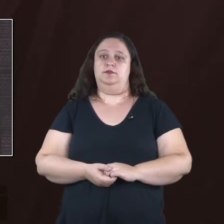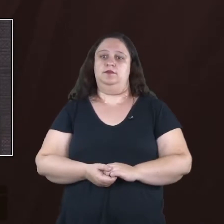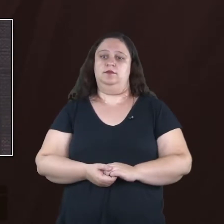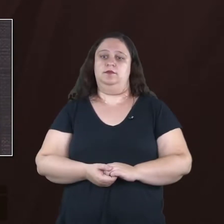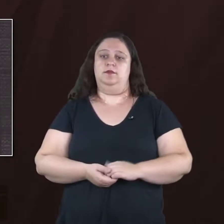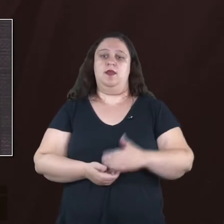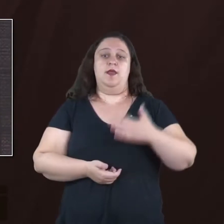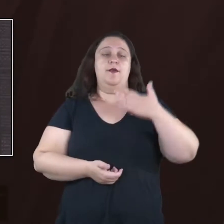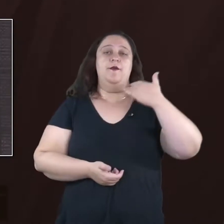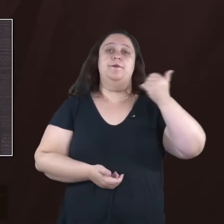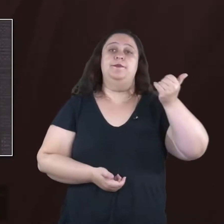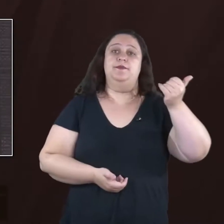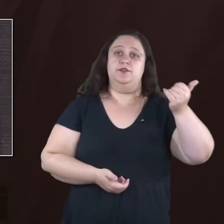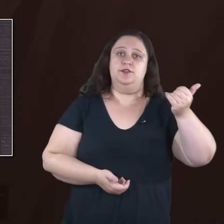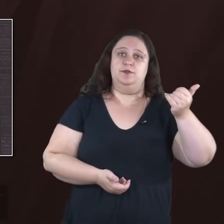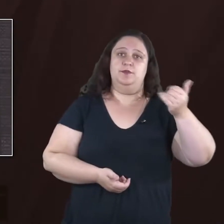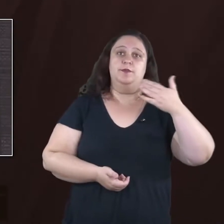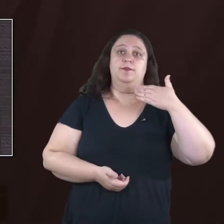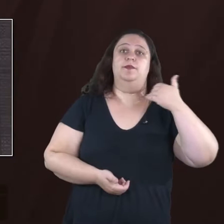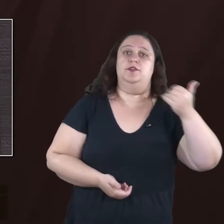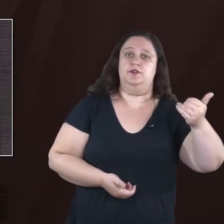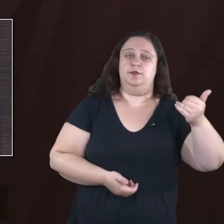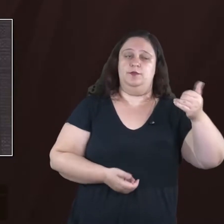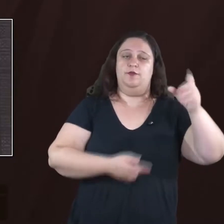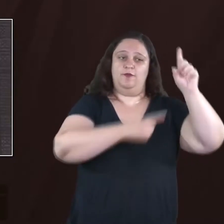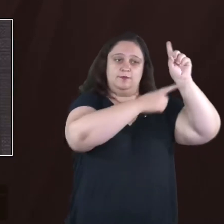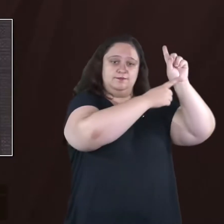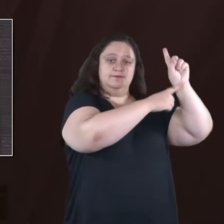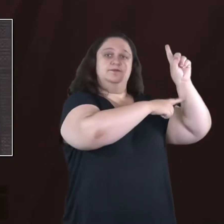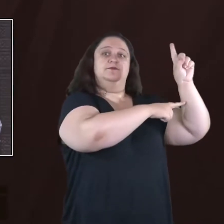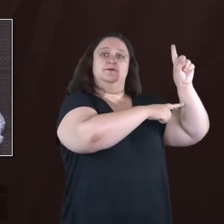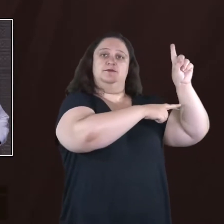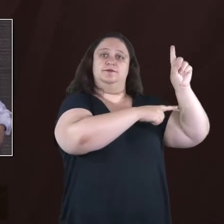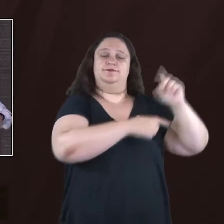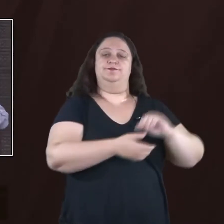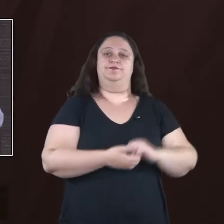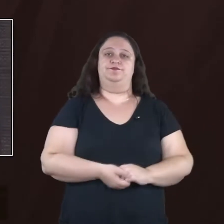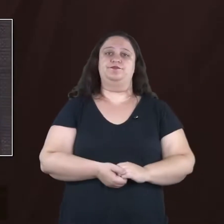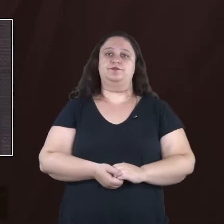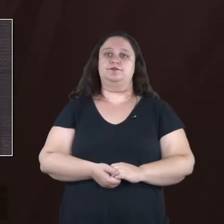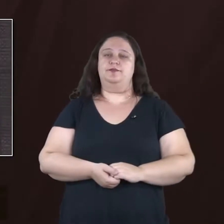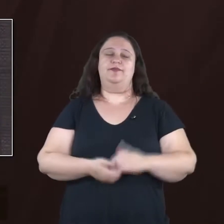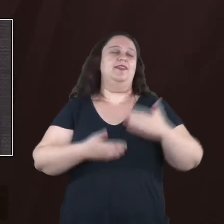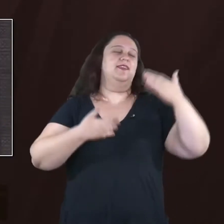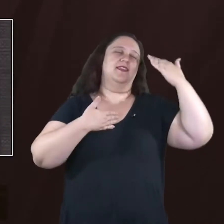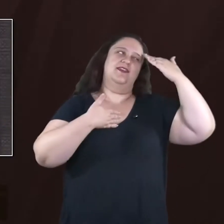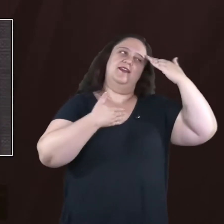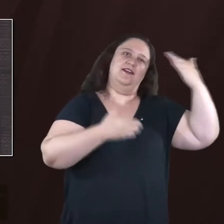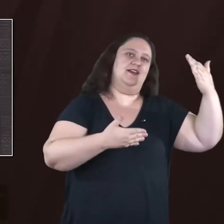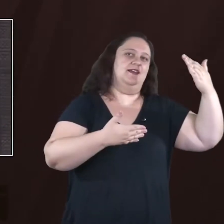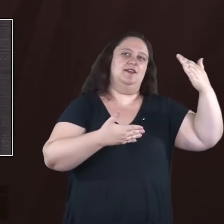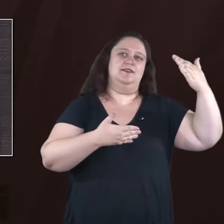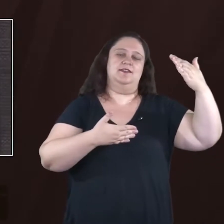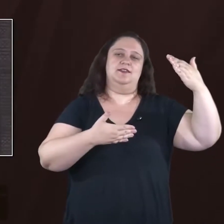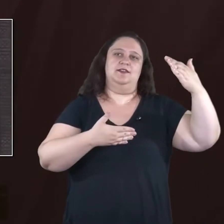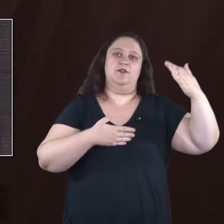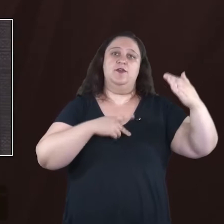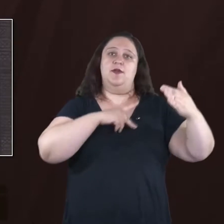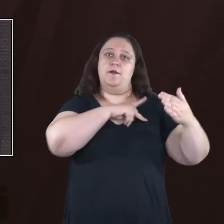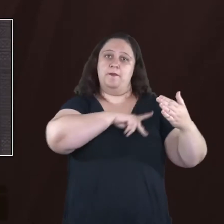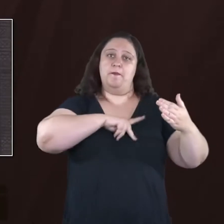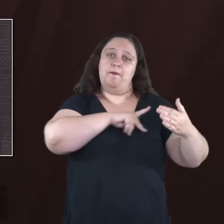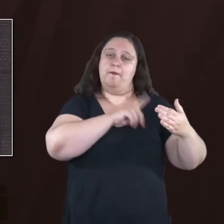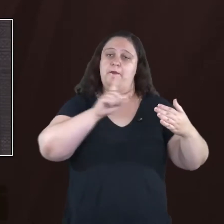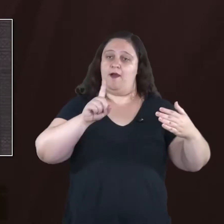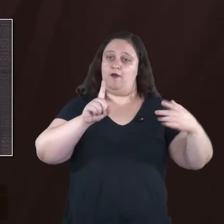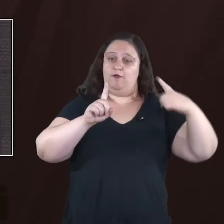me chamou pela sua graça. Graças a Deus que Paulo foi separado por